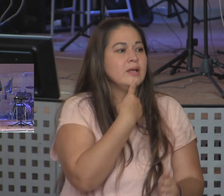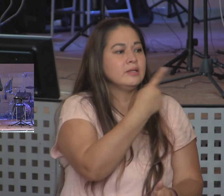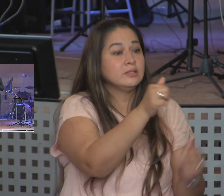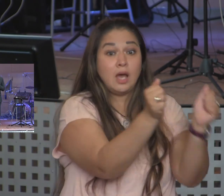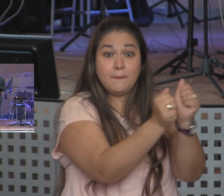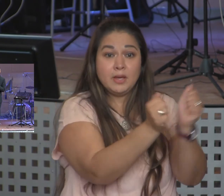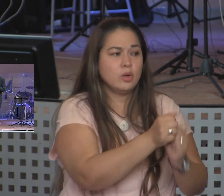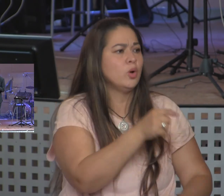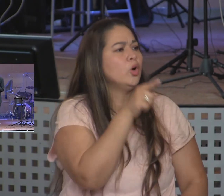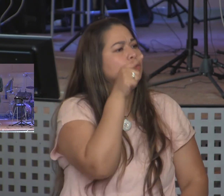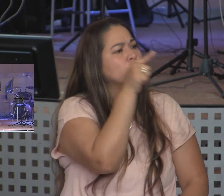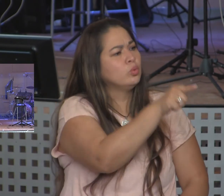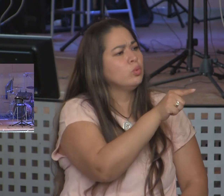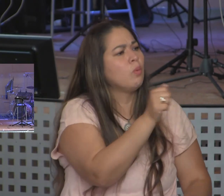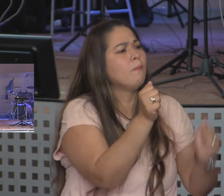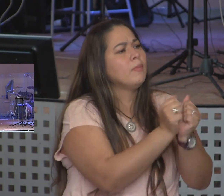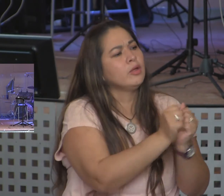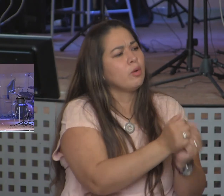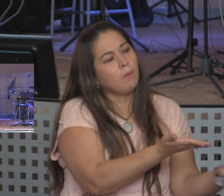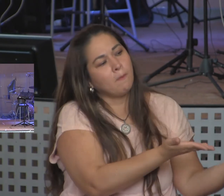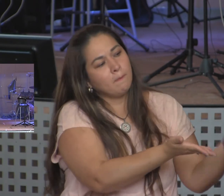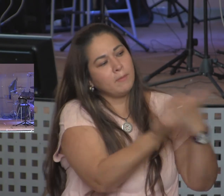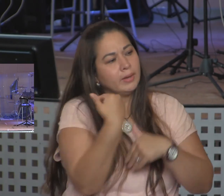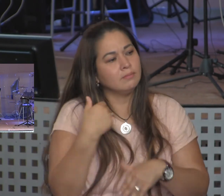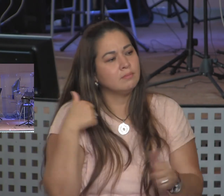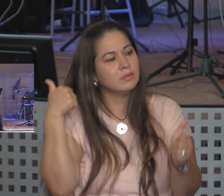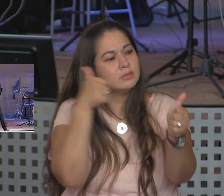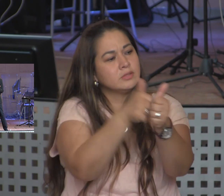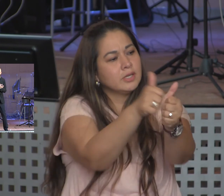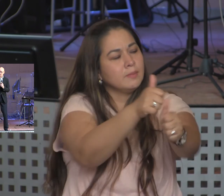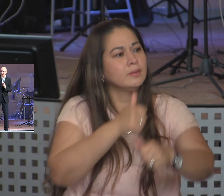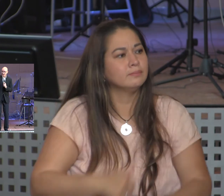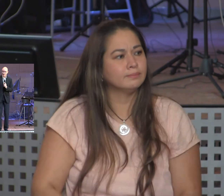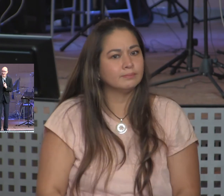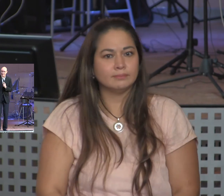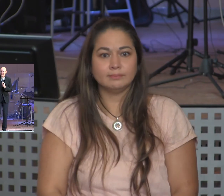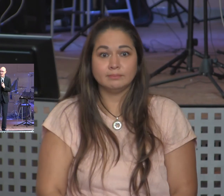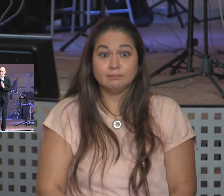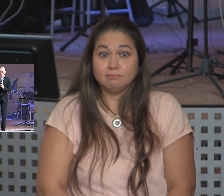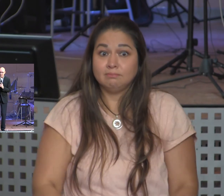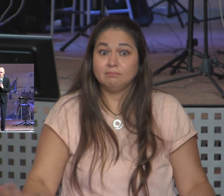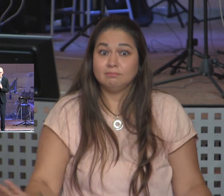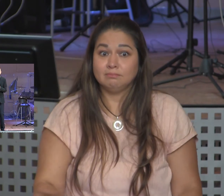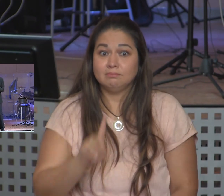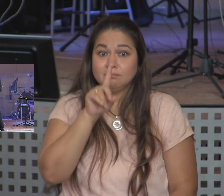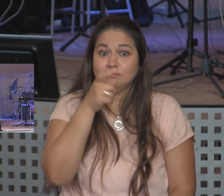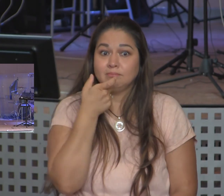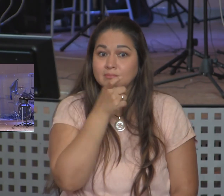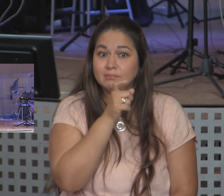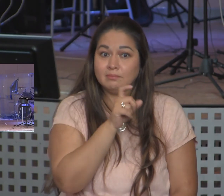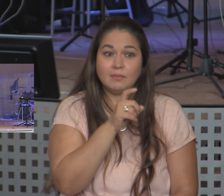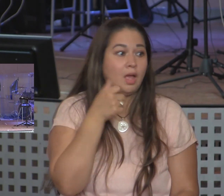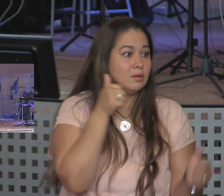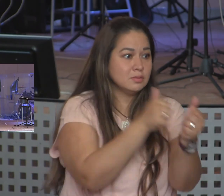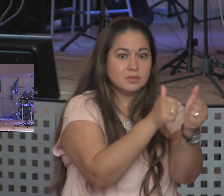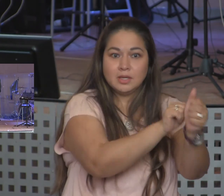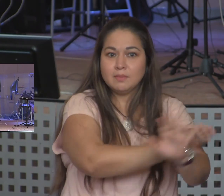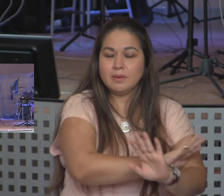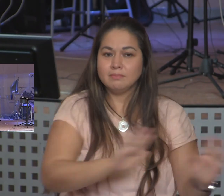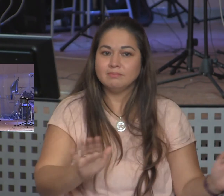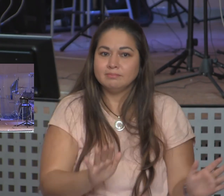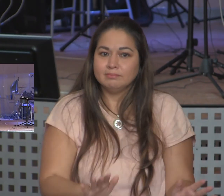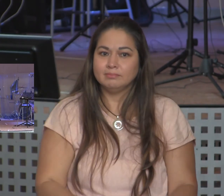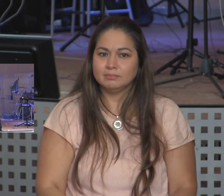sígueme. Yo siempre he considerado decir, y a todos los demás igual, recuerda, pero siempre he dicho, pero ¿cómo esta gente no se